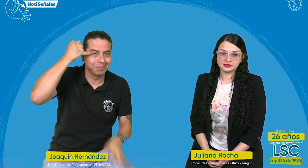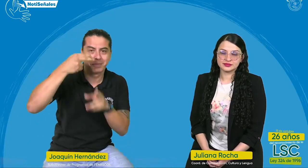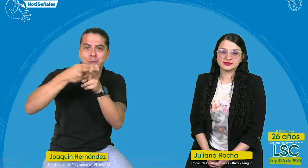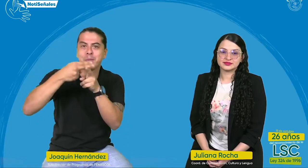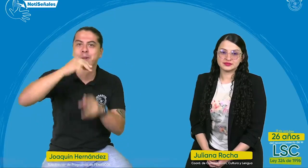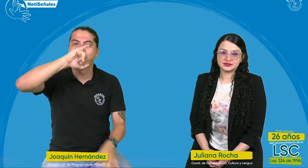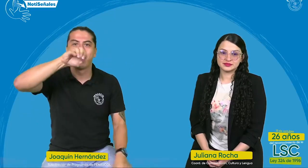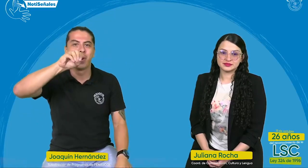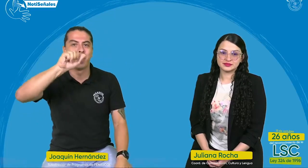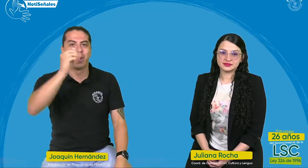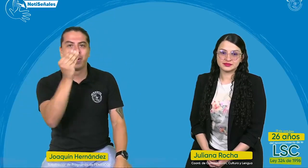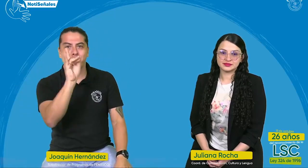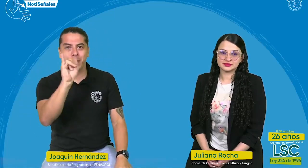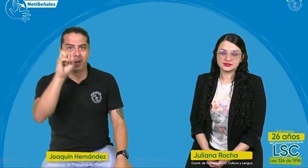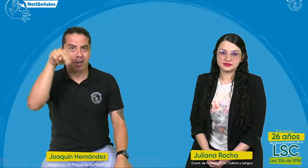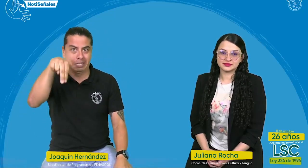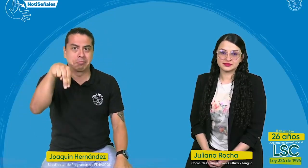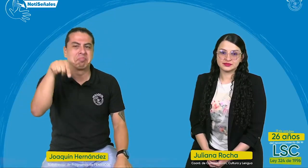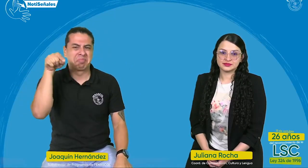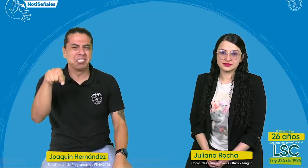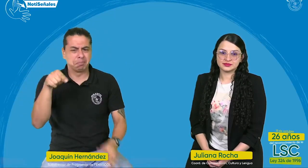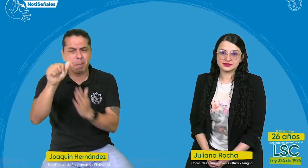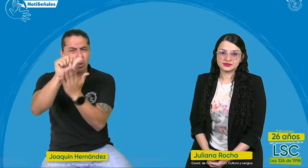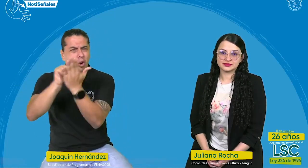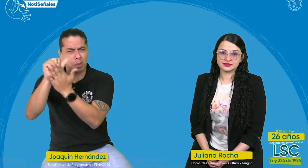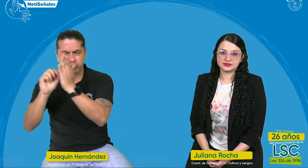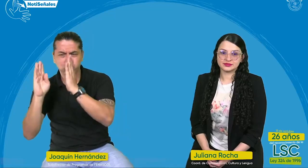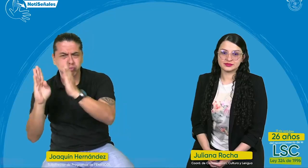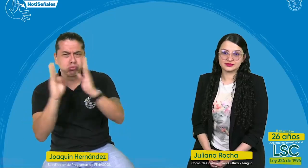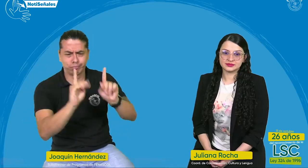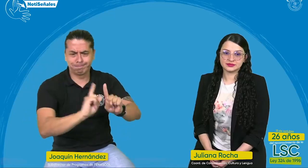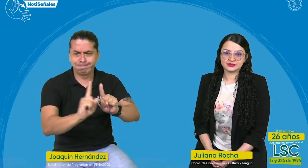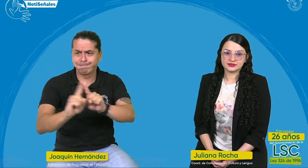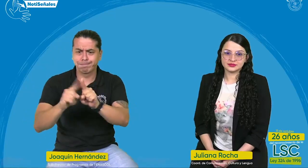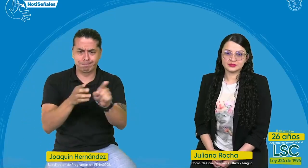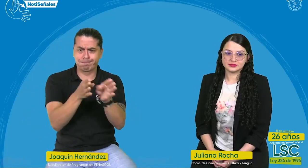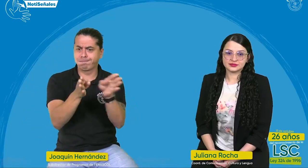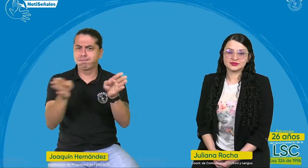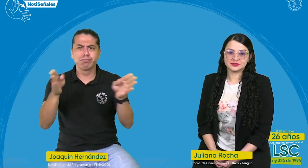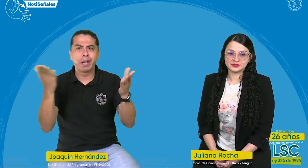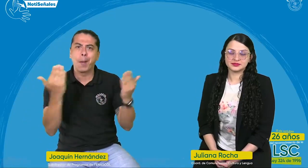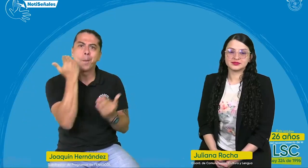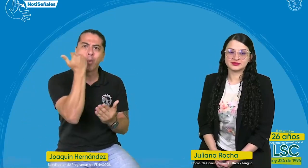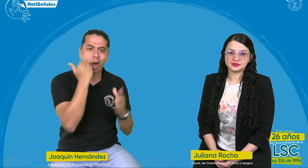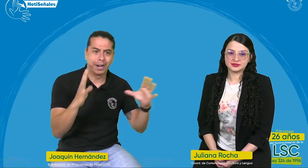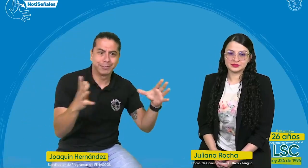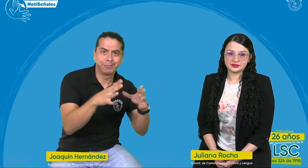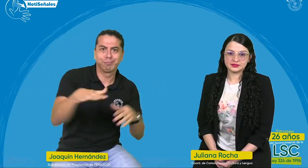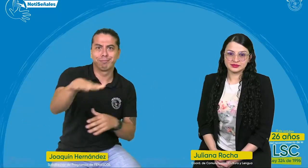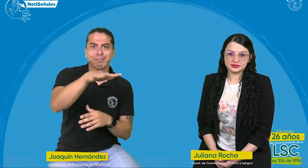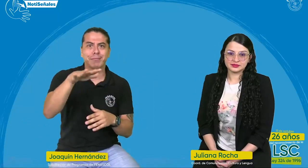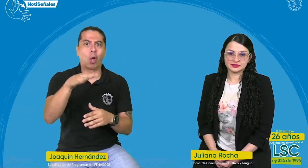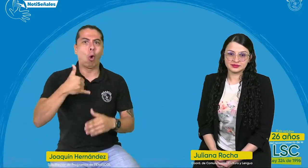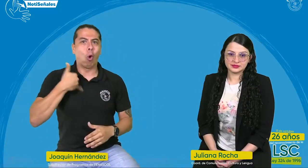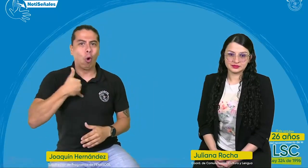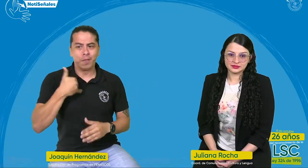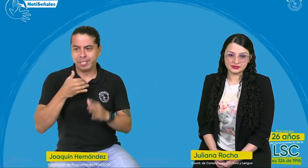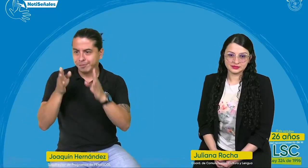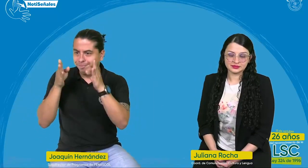sorda Esta es mi seña y mi nombre es Joaquín en la subdirección de programas atendemos los programas de